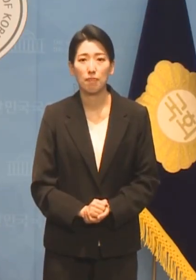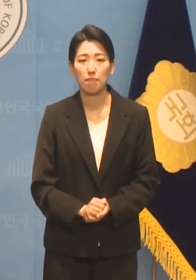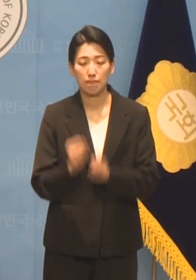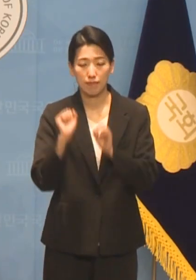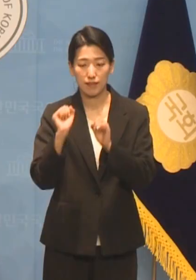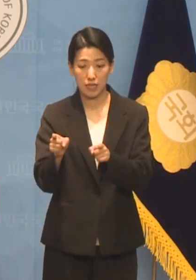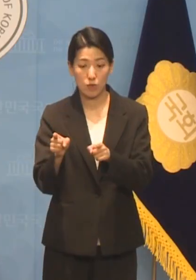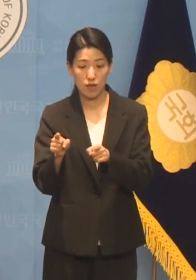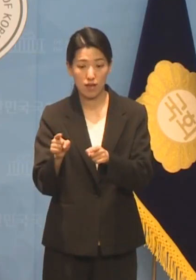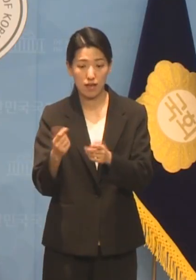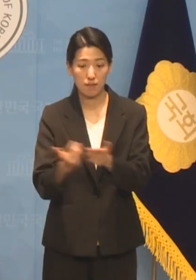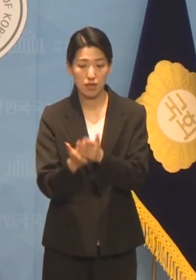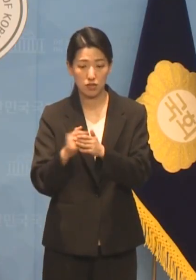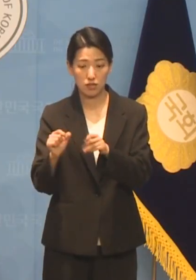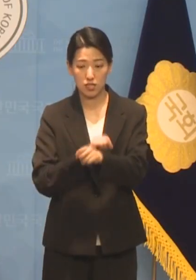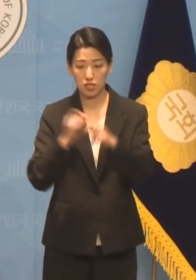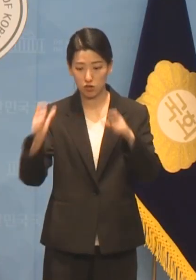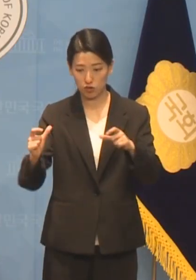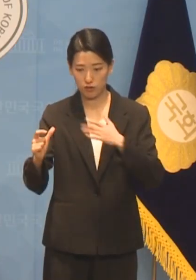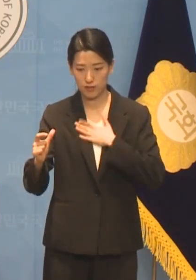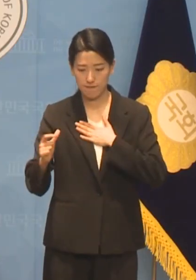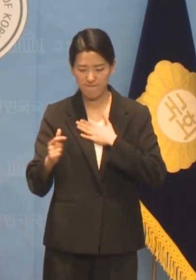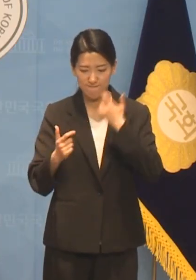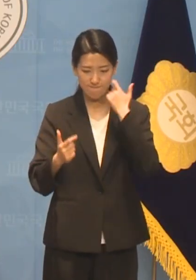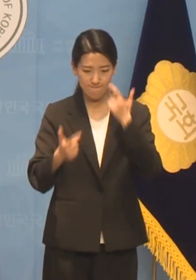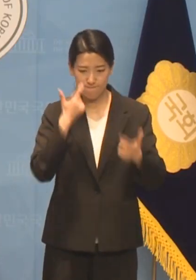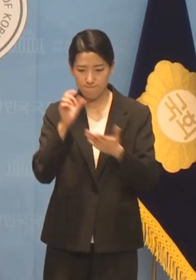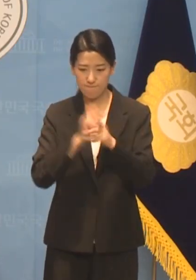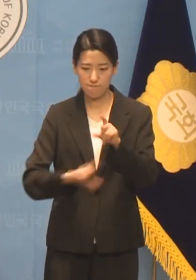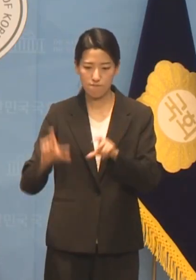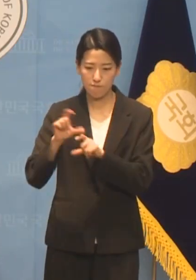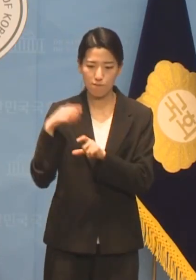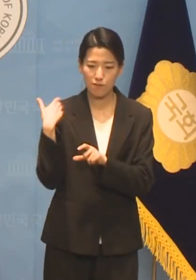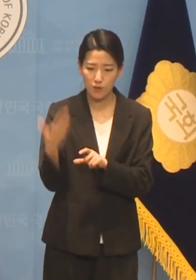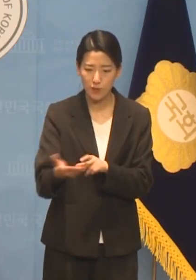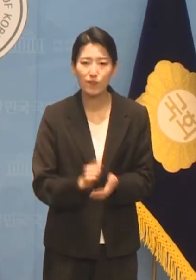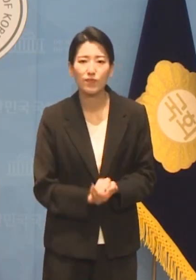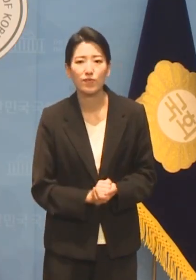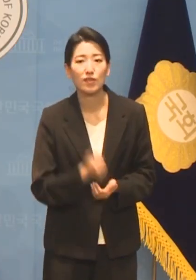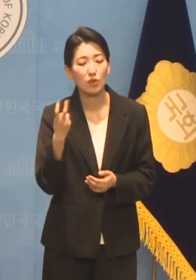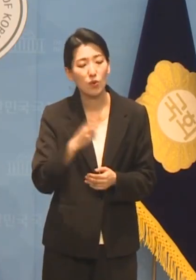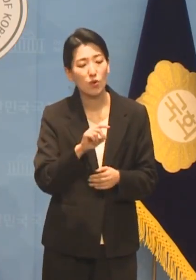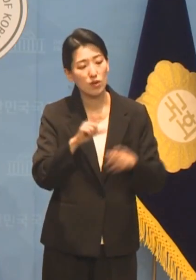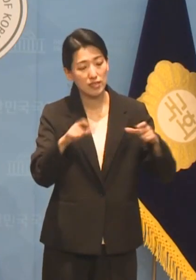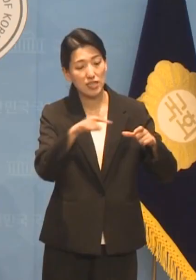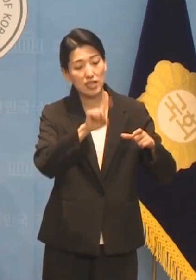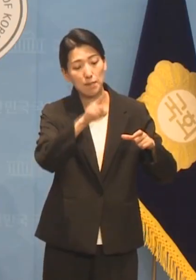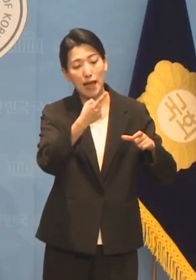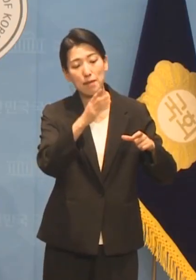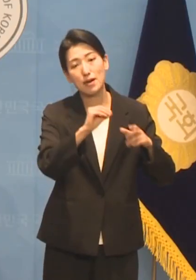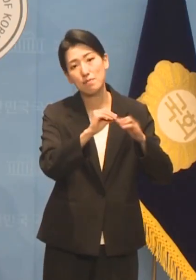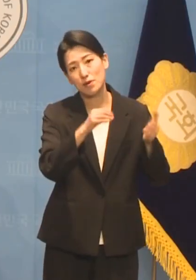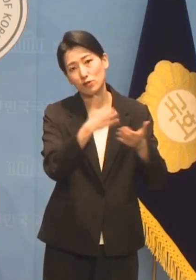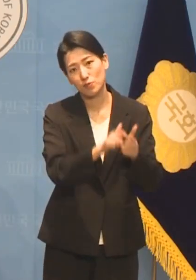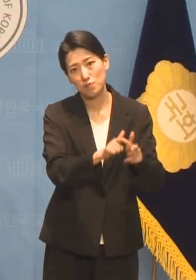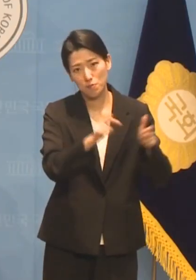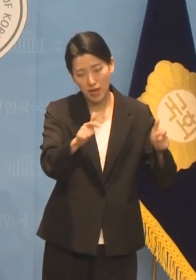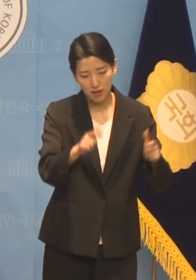특구에 파격적인 지원하겠습니다. 100만 생활인구 지역 육성, 지역대학